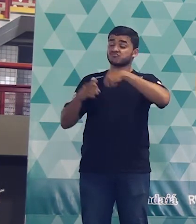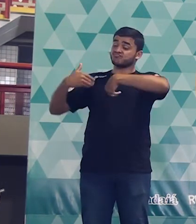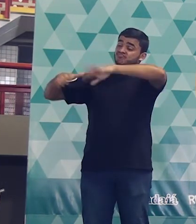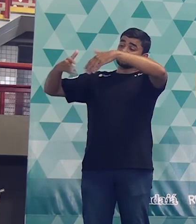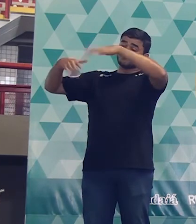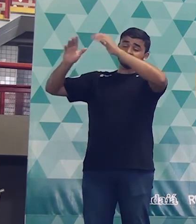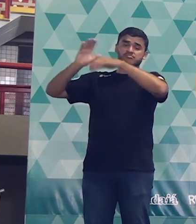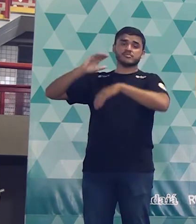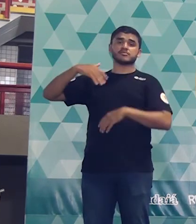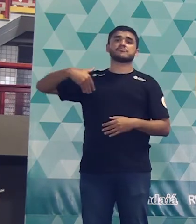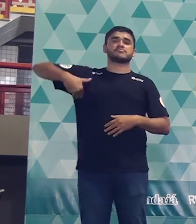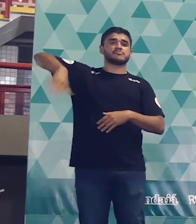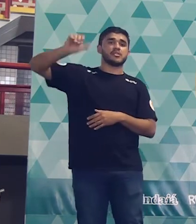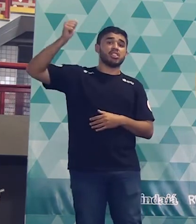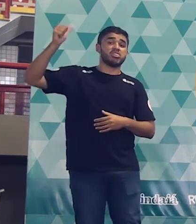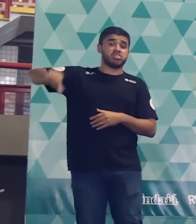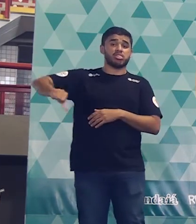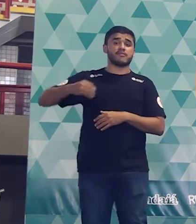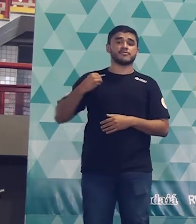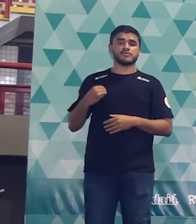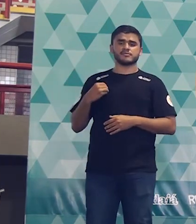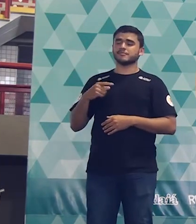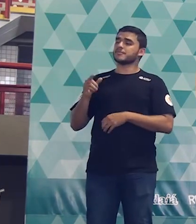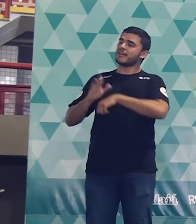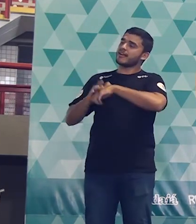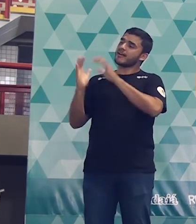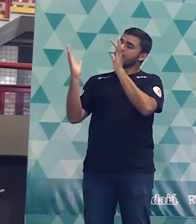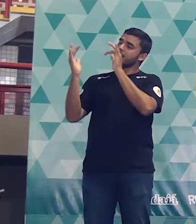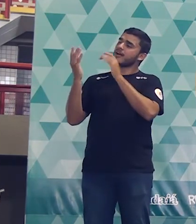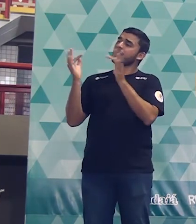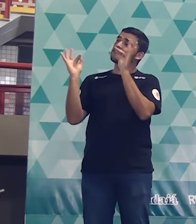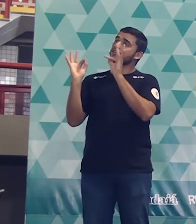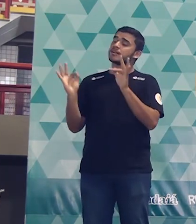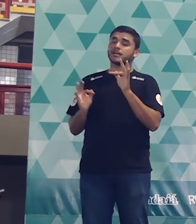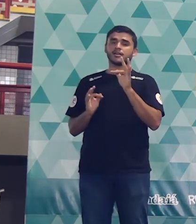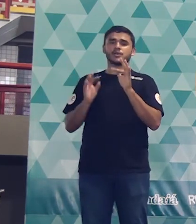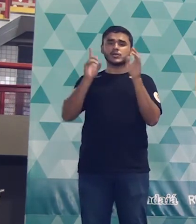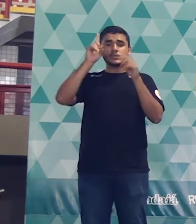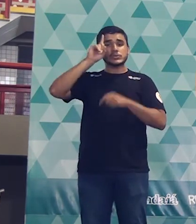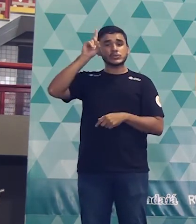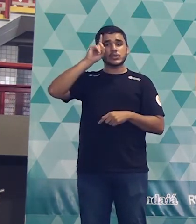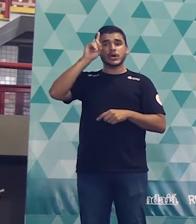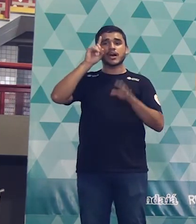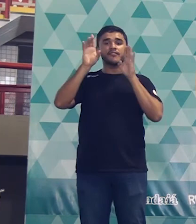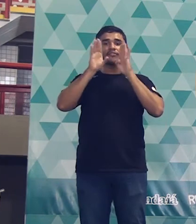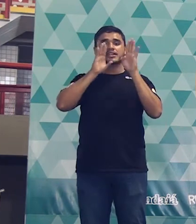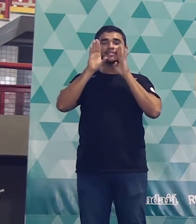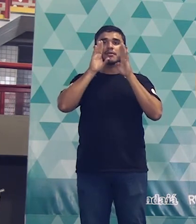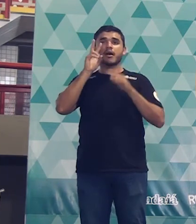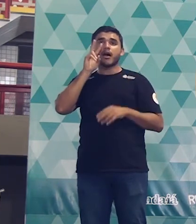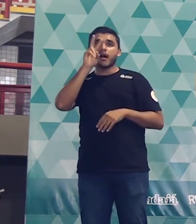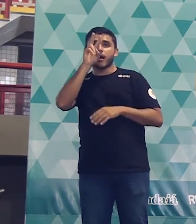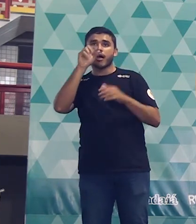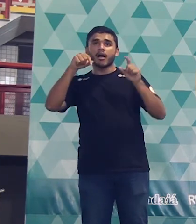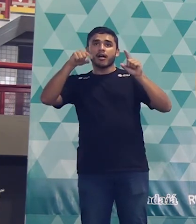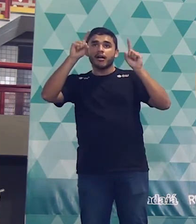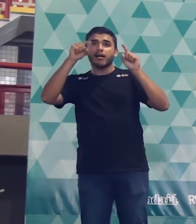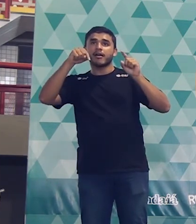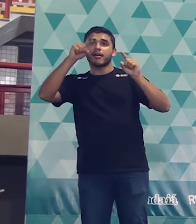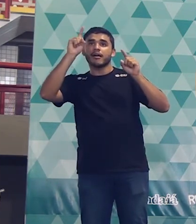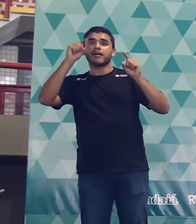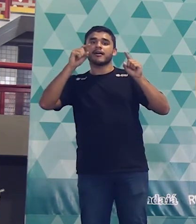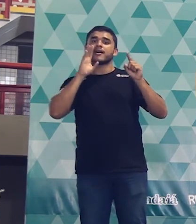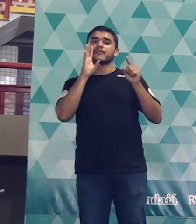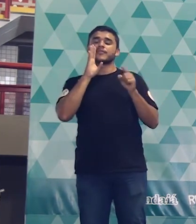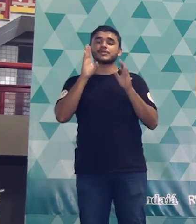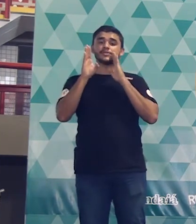Não, quer que você seja feliz com o outro, quer nada, rapaz. Todo dia olha o Facebook do outro só para ver se está bem ou mal, né? Aí, ó. E